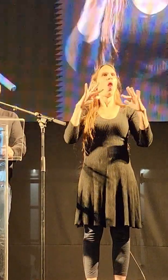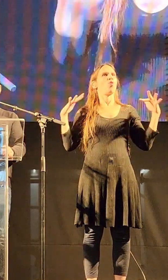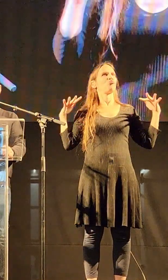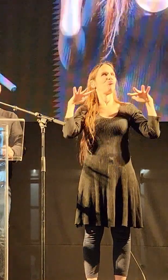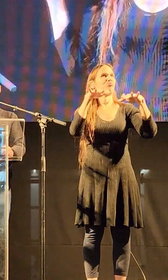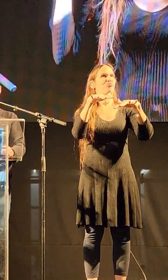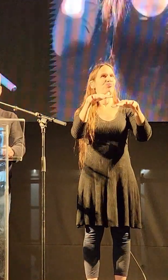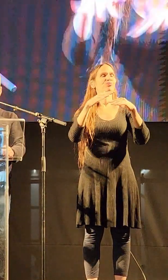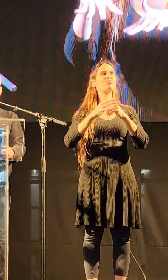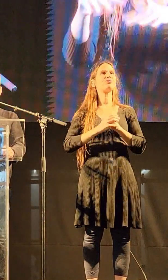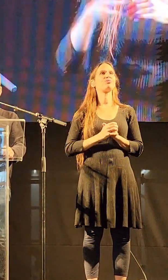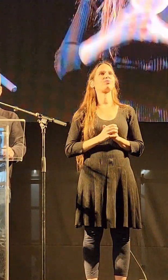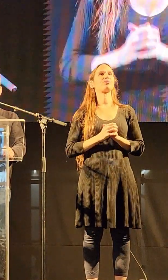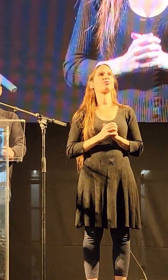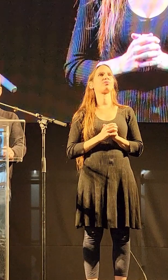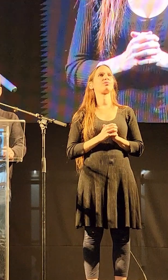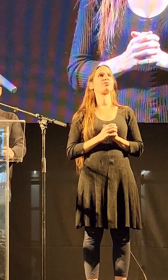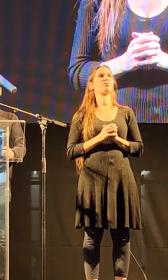שכולנו כאן.